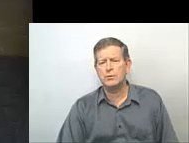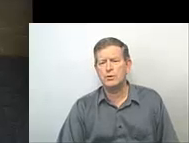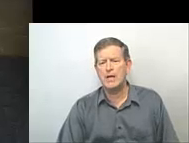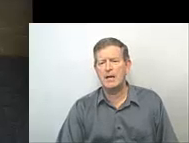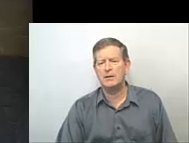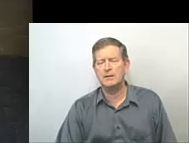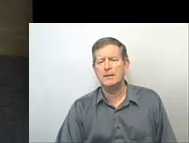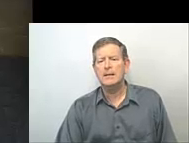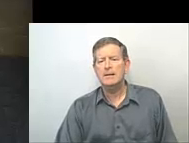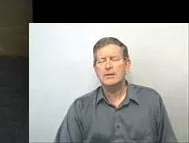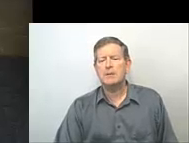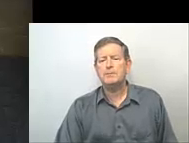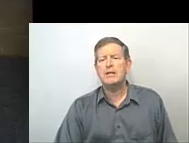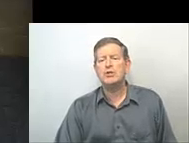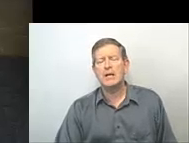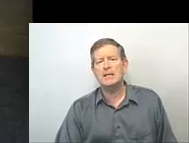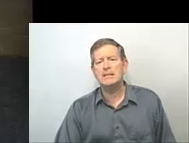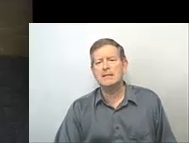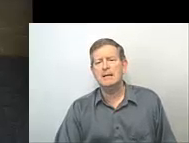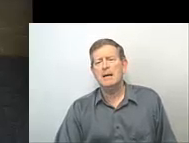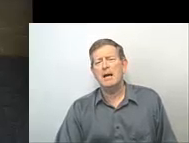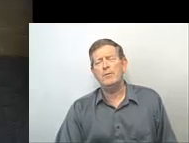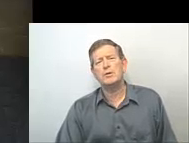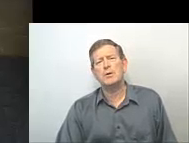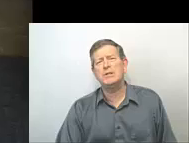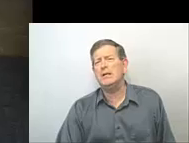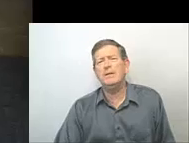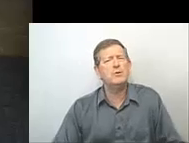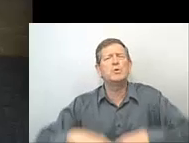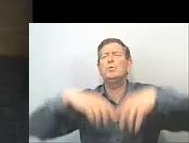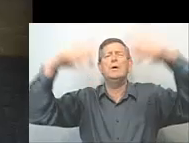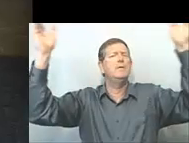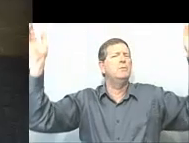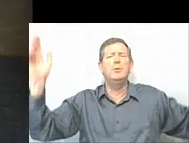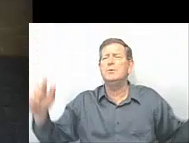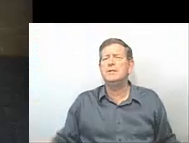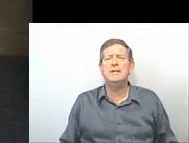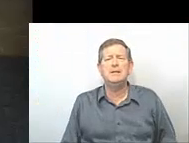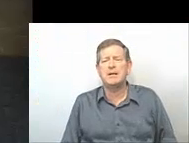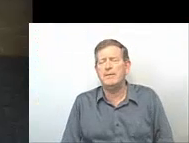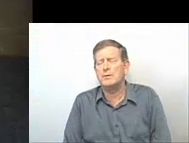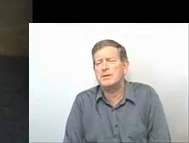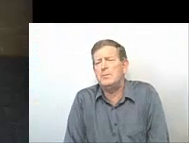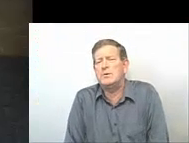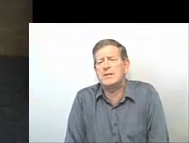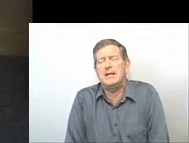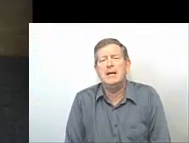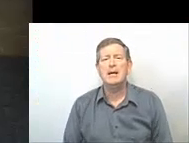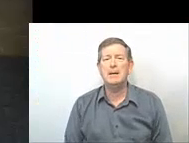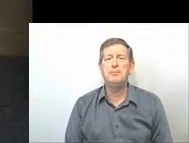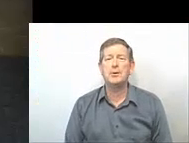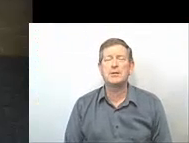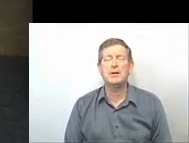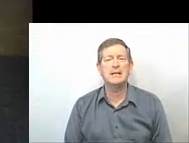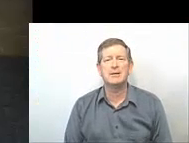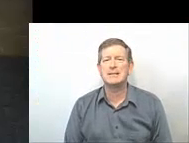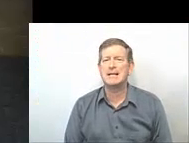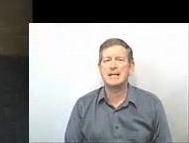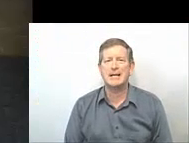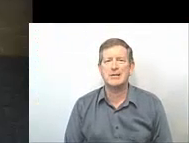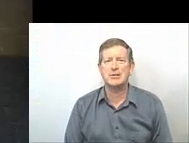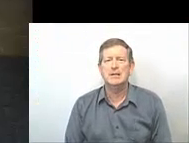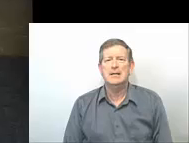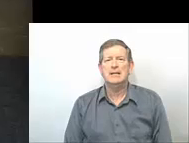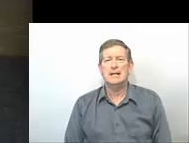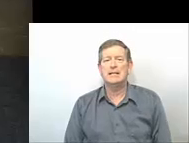petite chienne, hein, cette petite chienne ici, elle veut sortir, elle veut jouer, elle veut bondir, elle veut s'amuser, et pourtant elle est dans